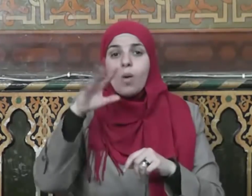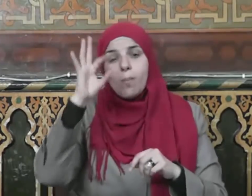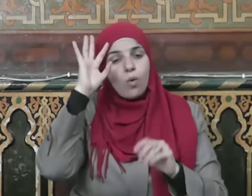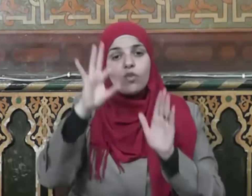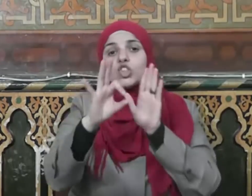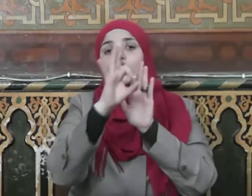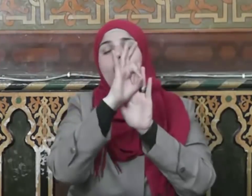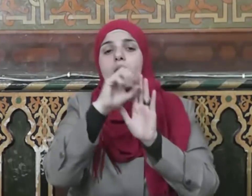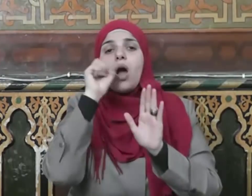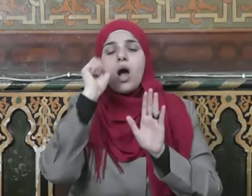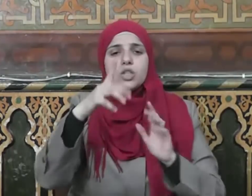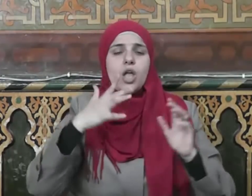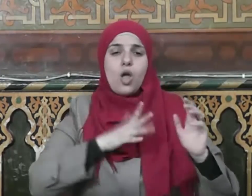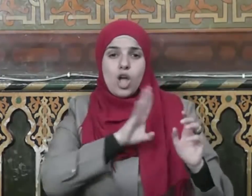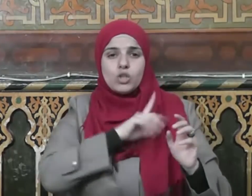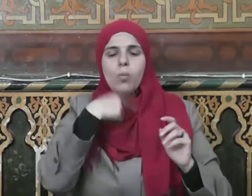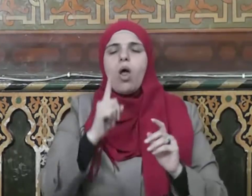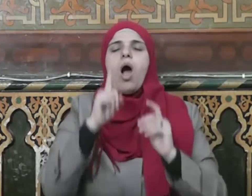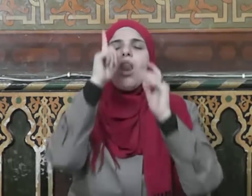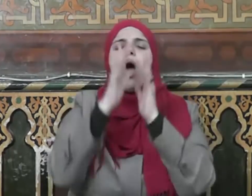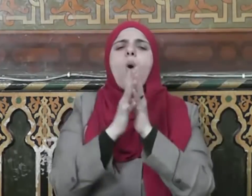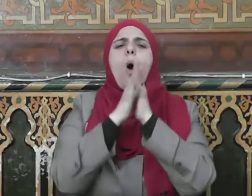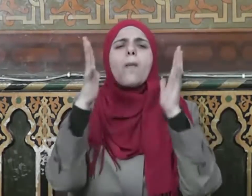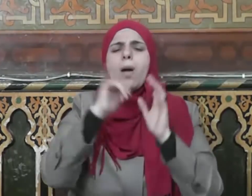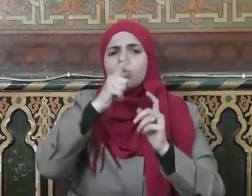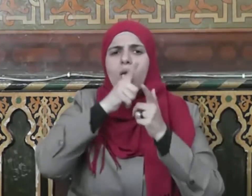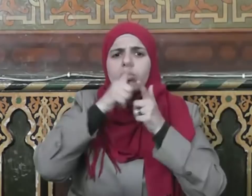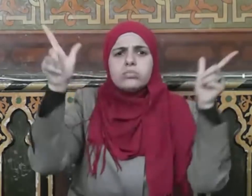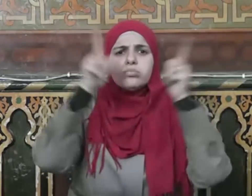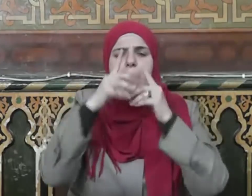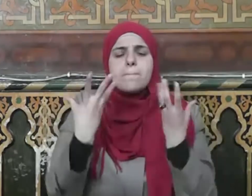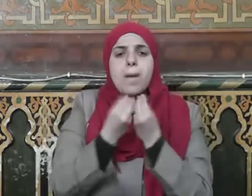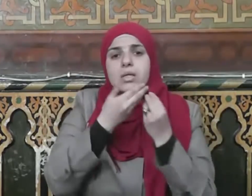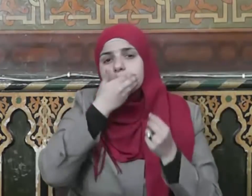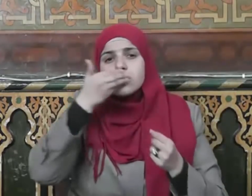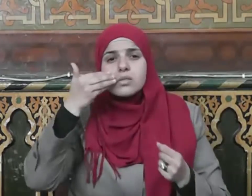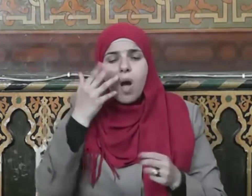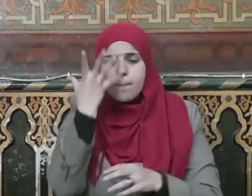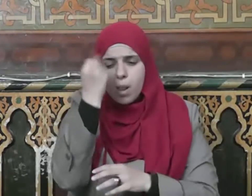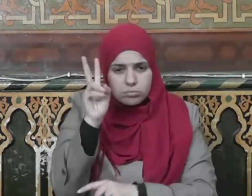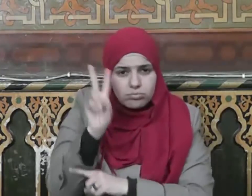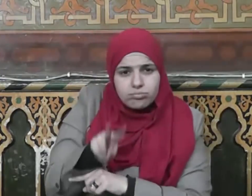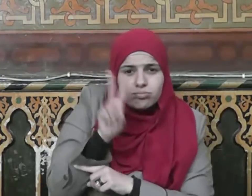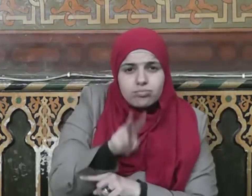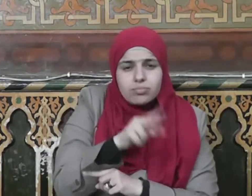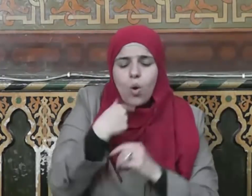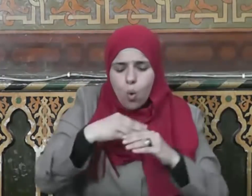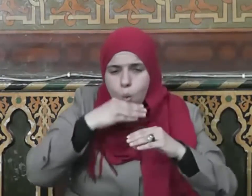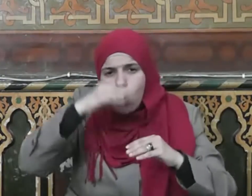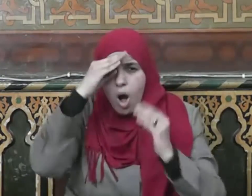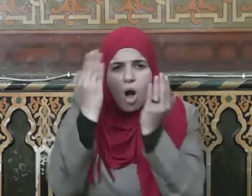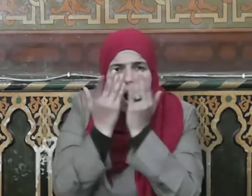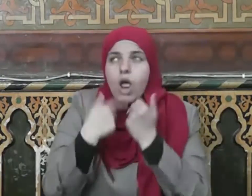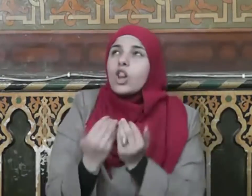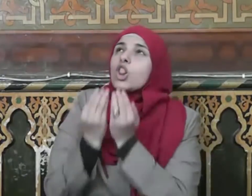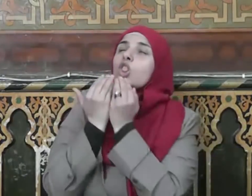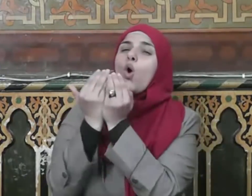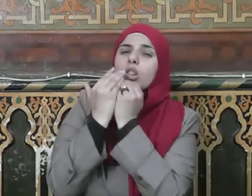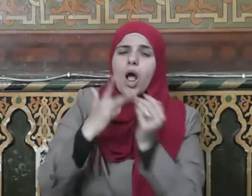الجندي المقاتل الله أكبر مع الصيام والقيام والقرآن والدعاء الصادق،